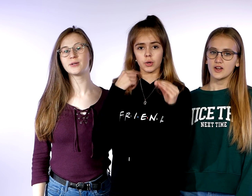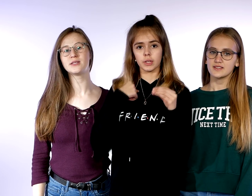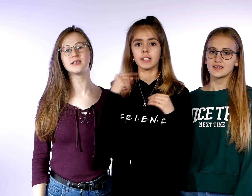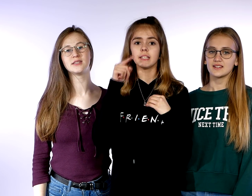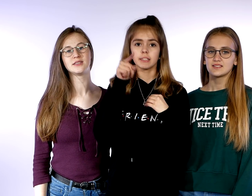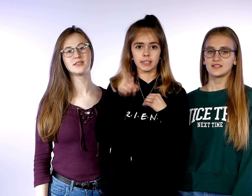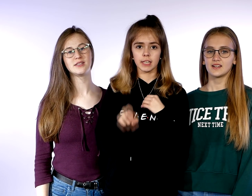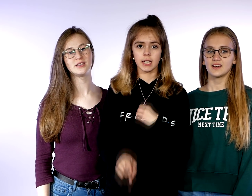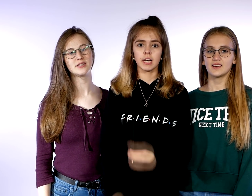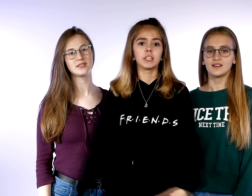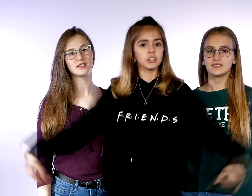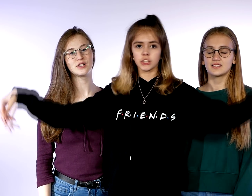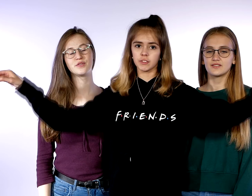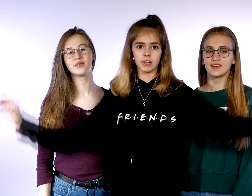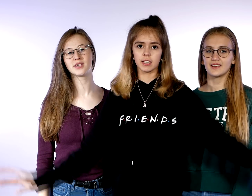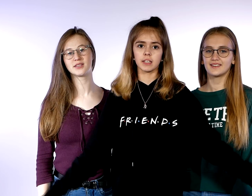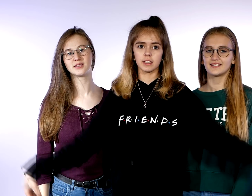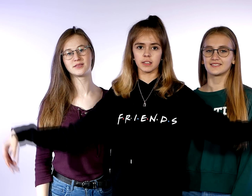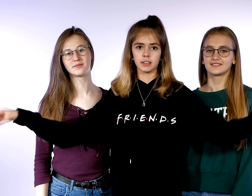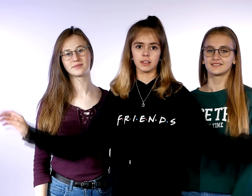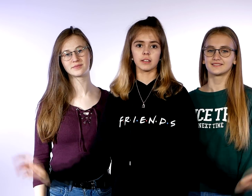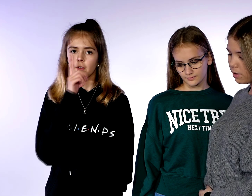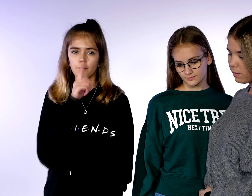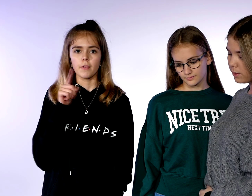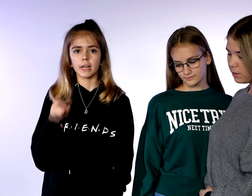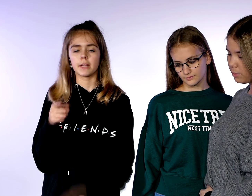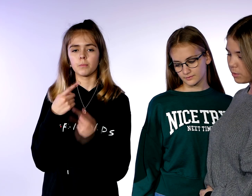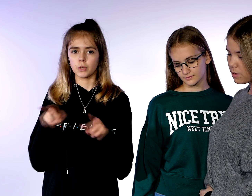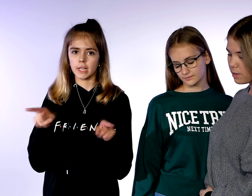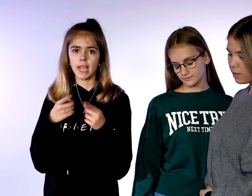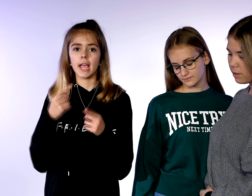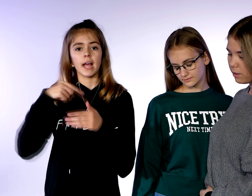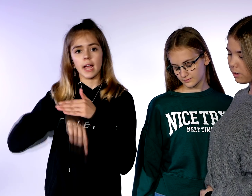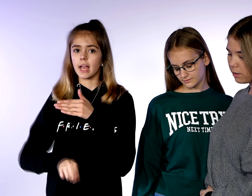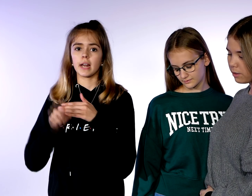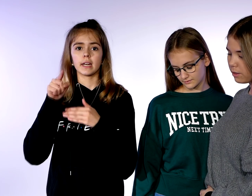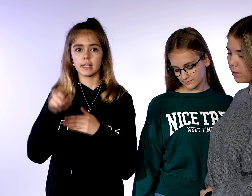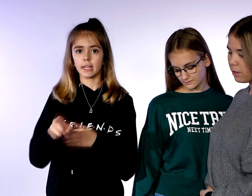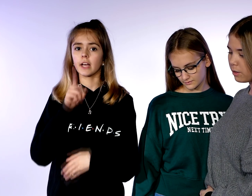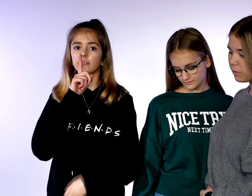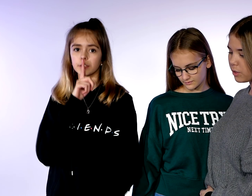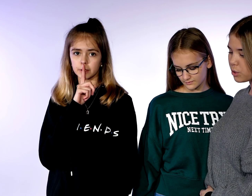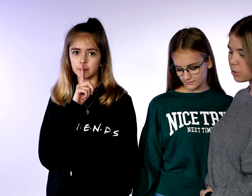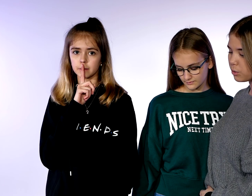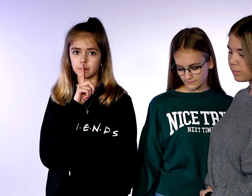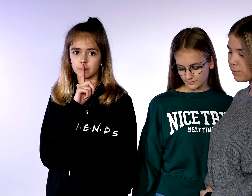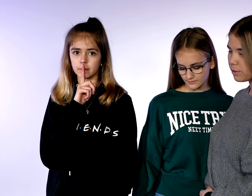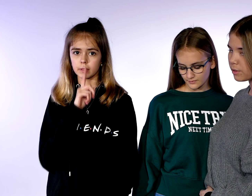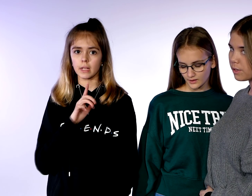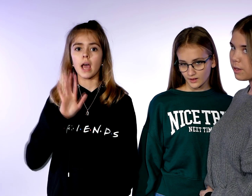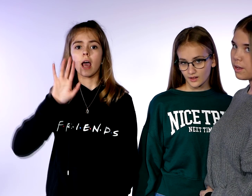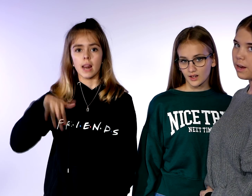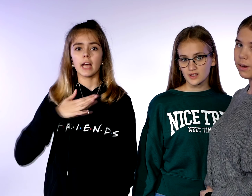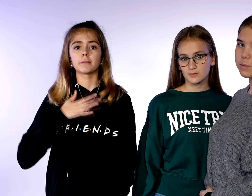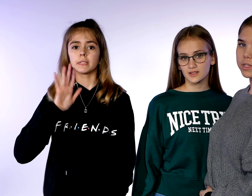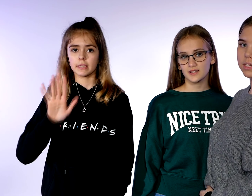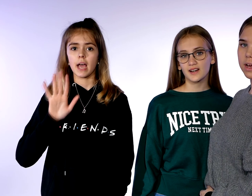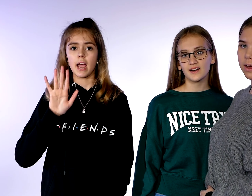bis ich dir die Schwingen, wenn die Musik in dir verstummt, lass mich